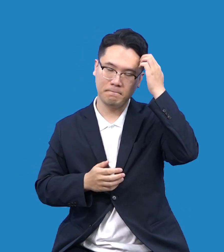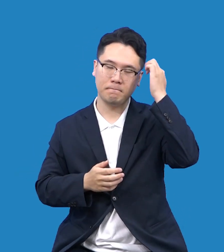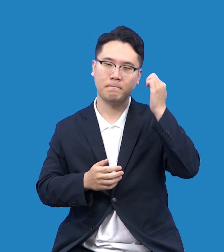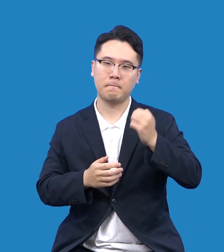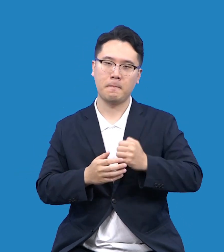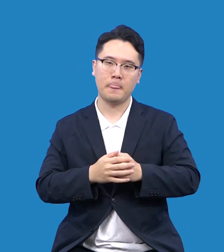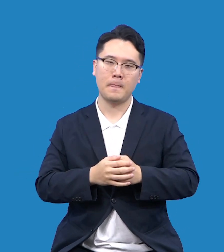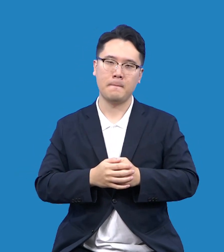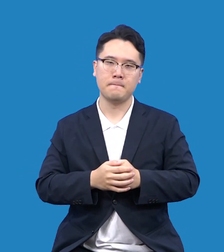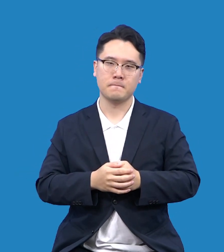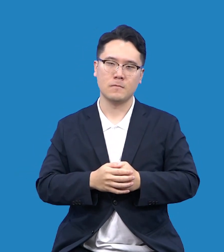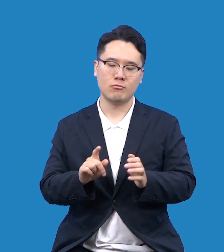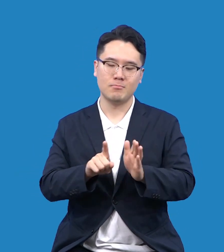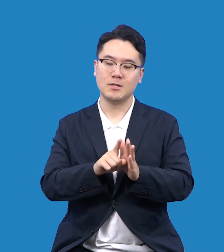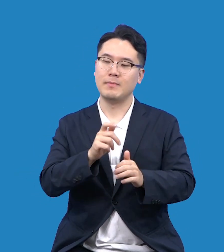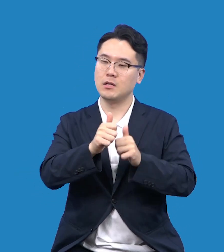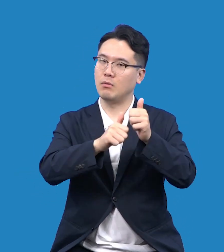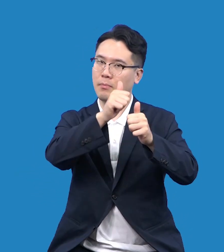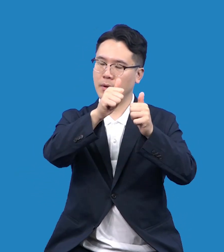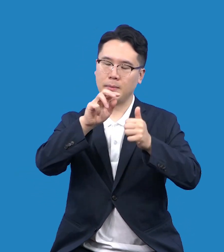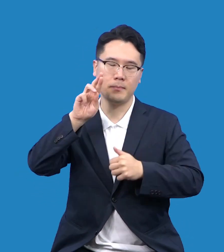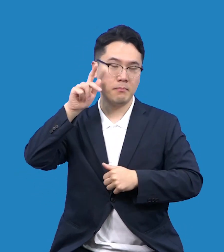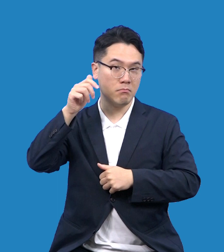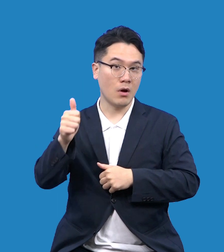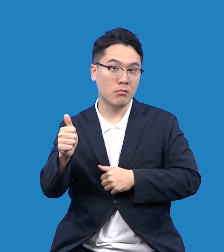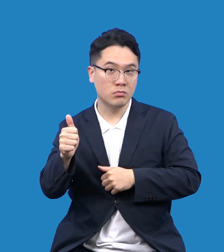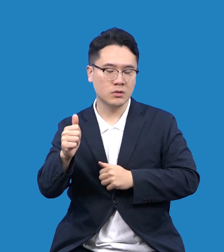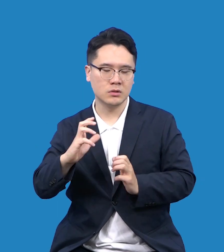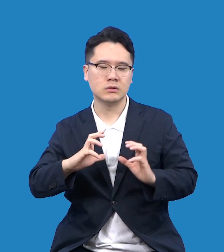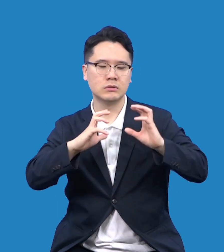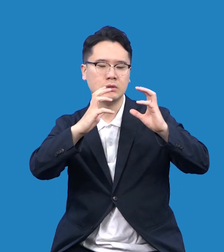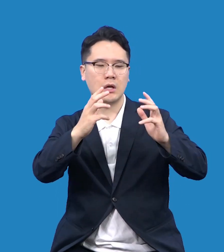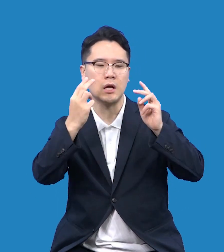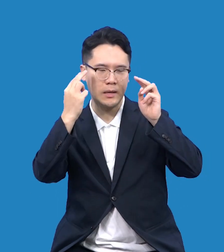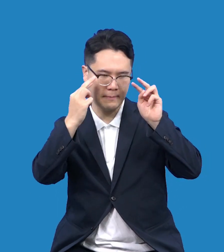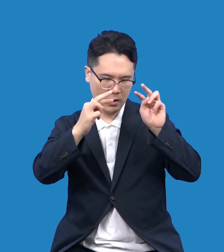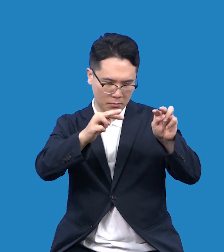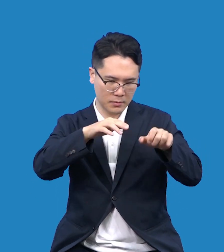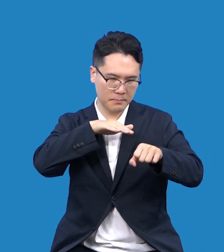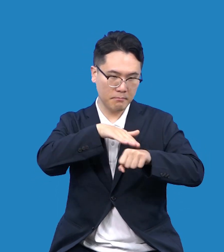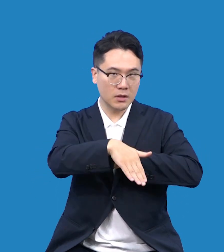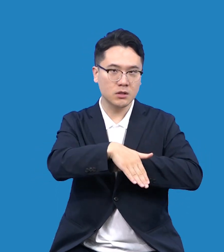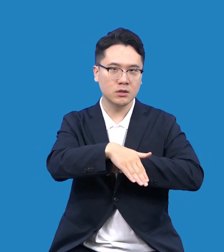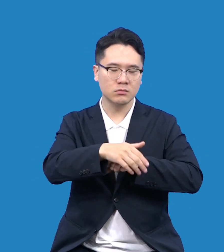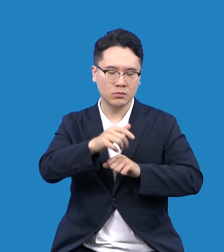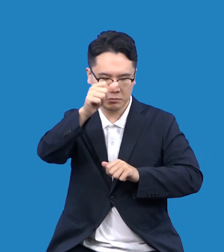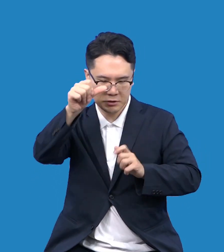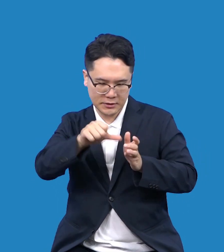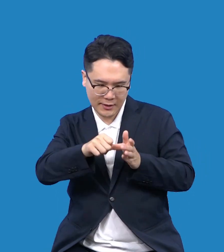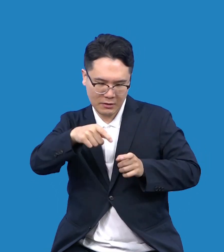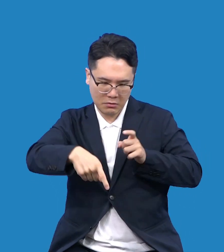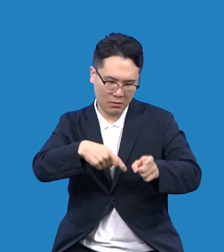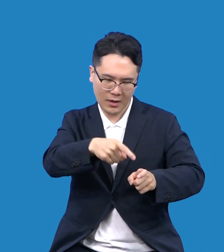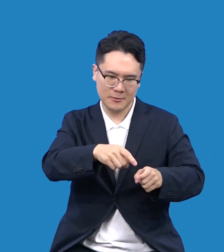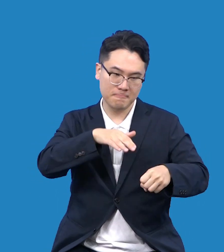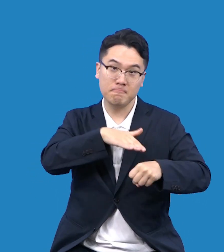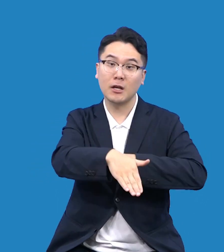선배였던 바울이 세상을 바라보는 방식을, 그리고 인생을 걸어가는 방식을 우리에게 가르치지